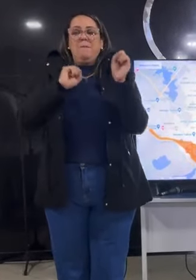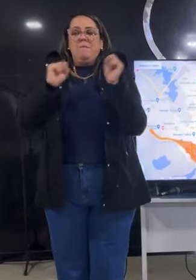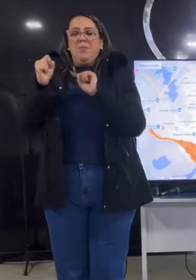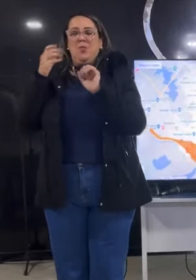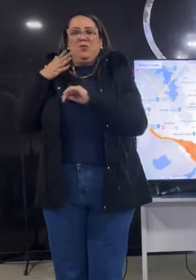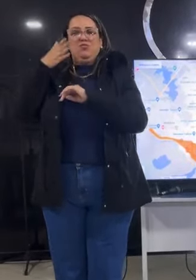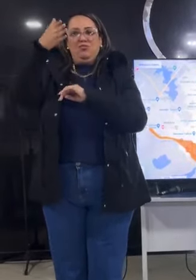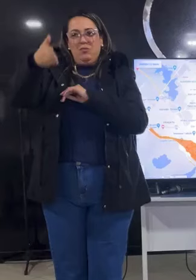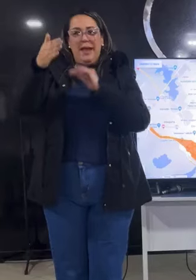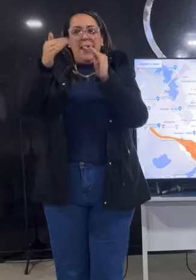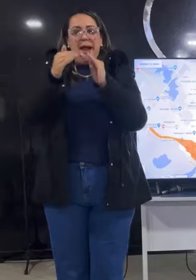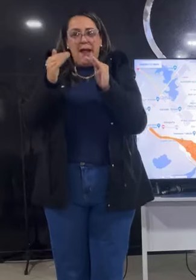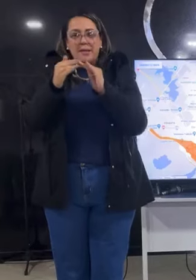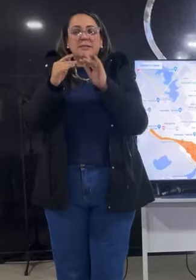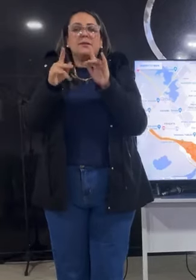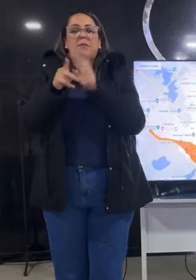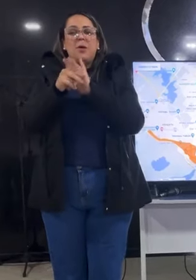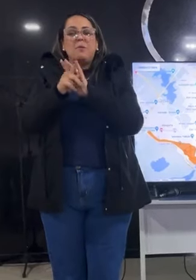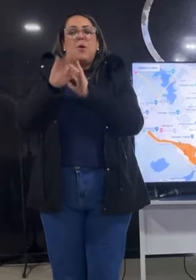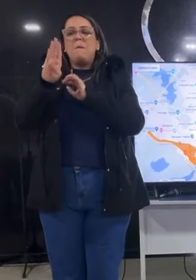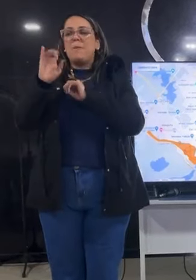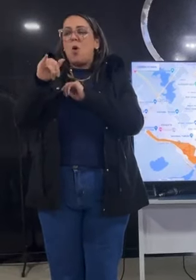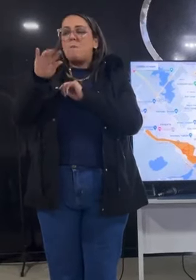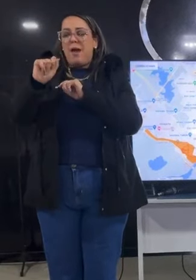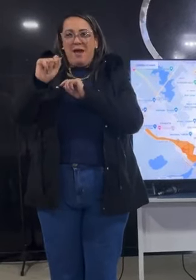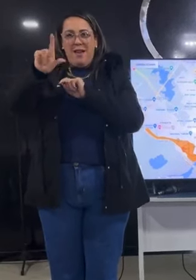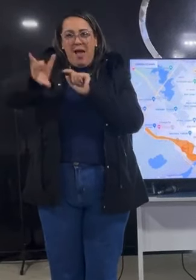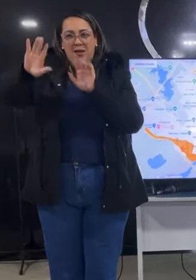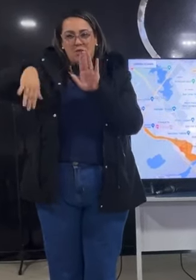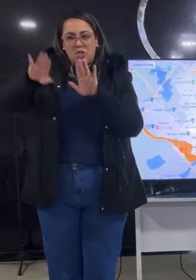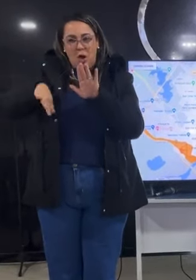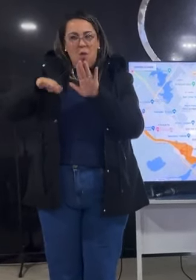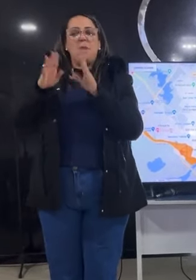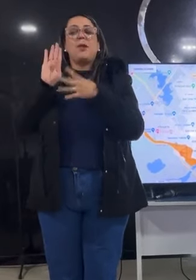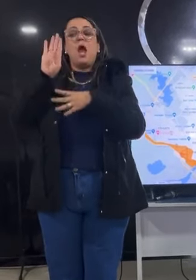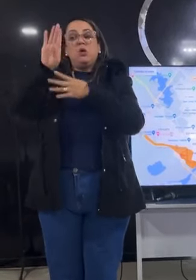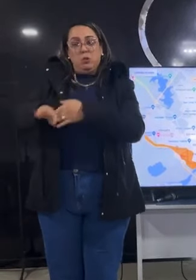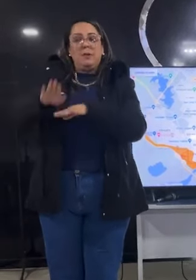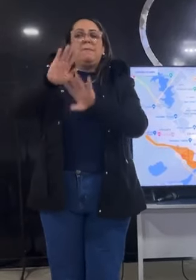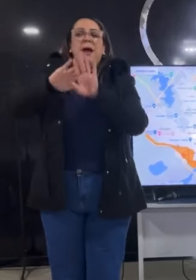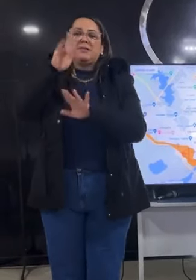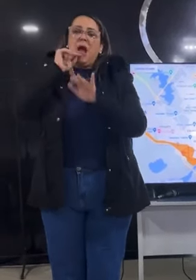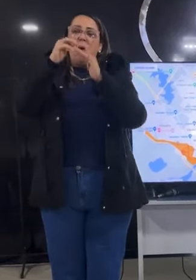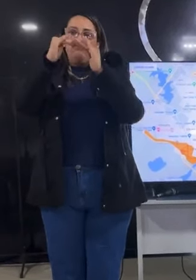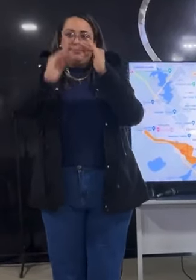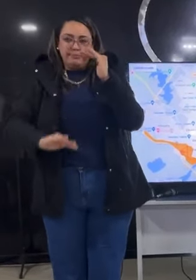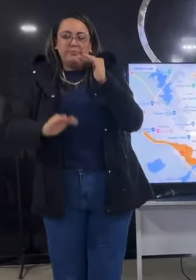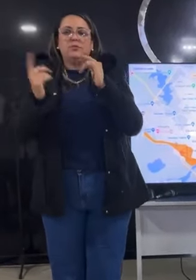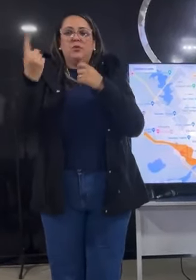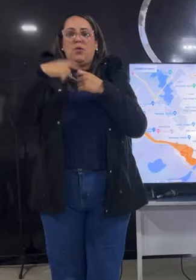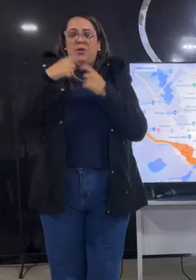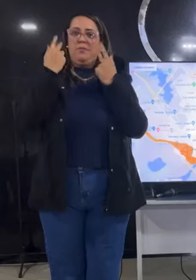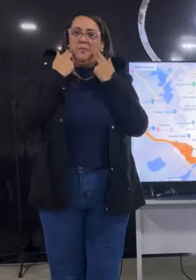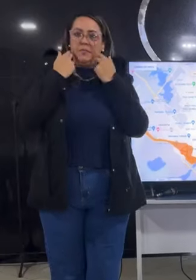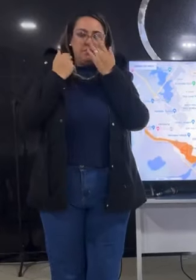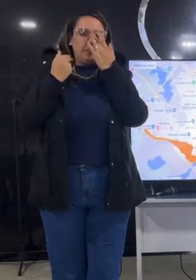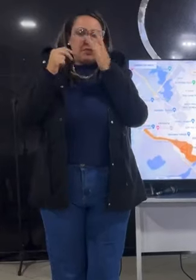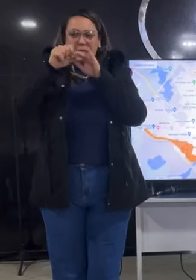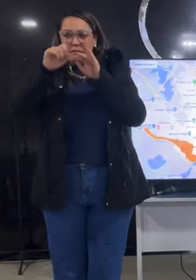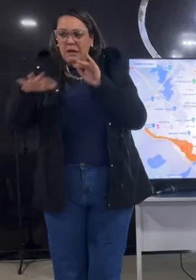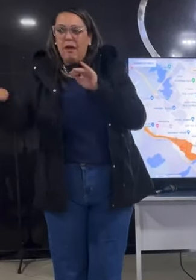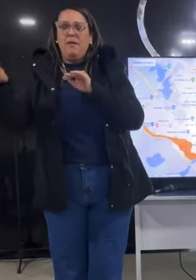botar a casa de bombas do Laranjal em funcionamento e ajudar ainda mais né a as águas a